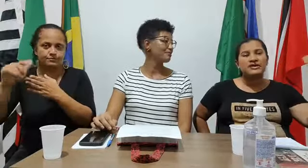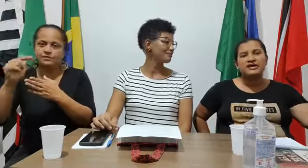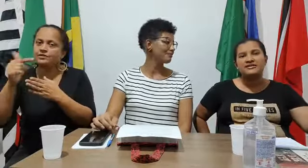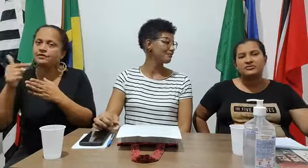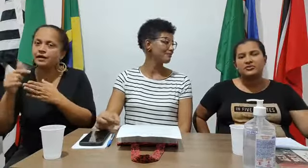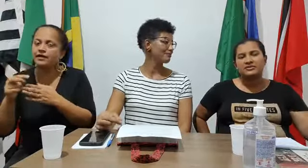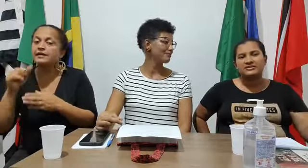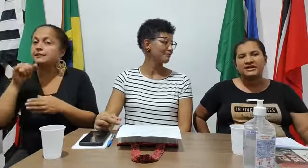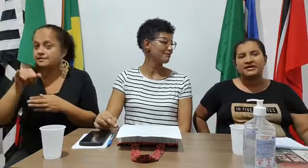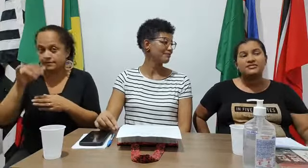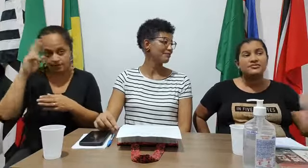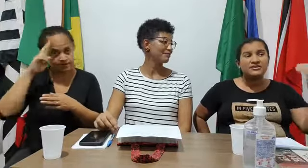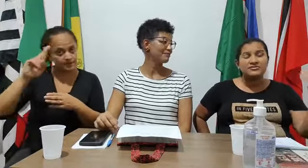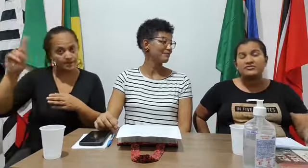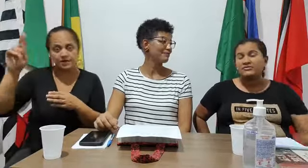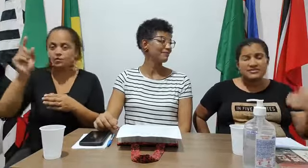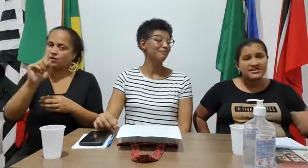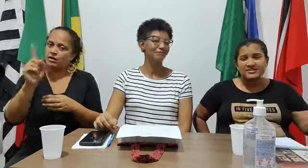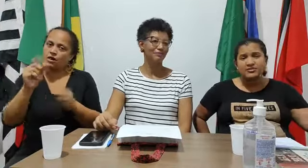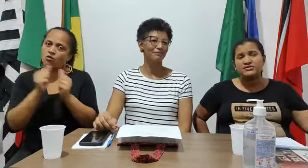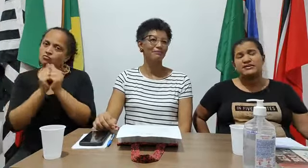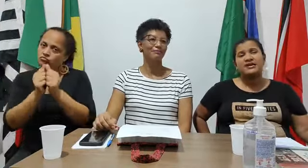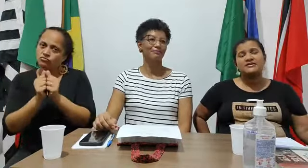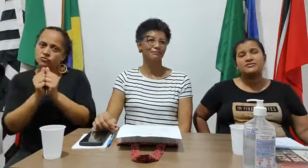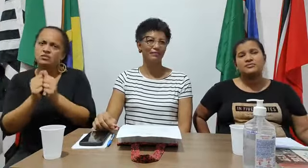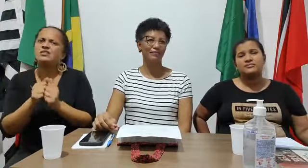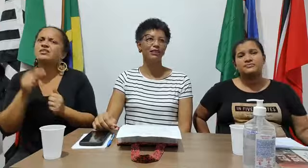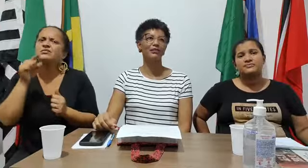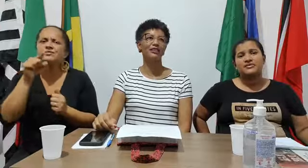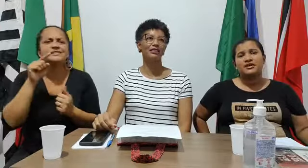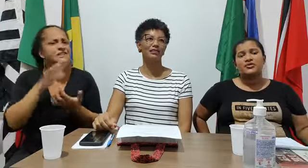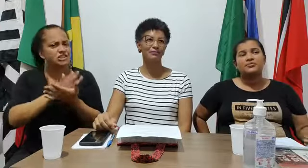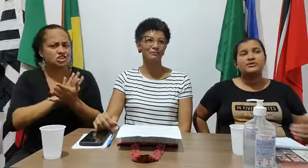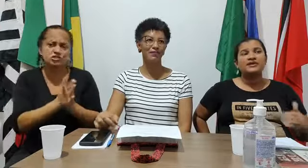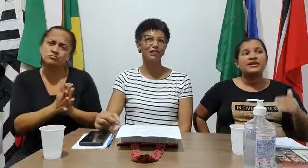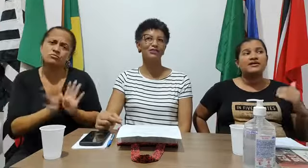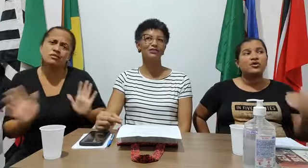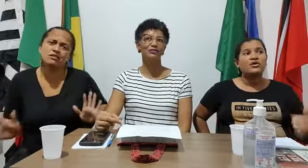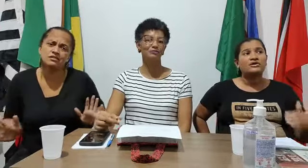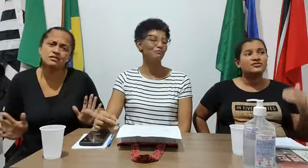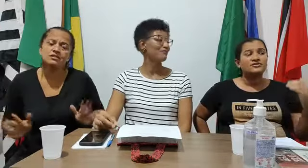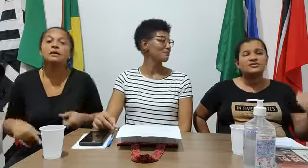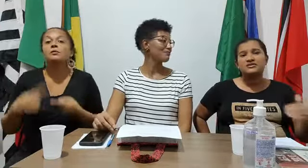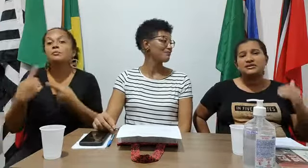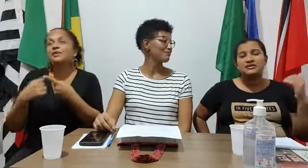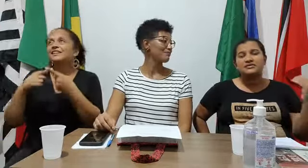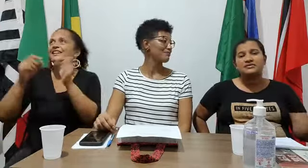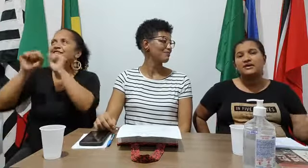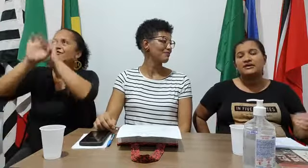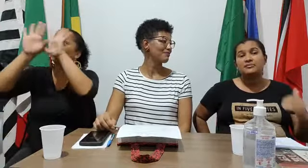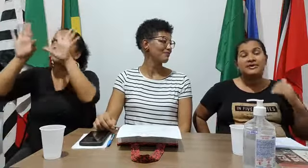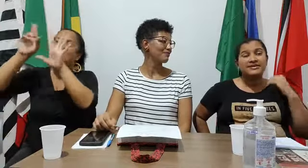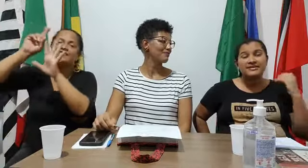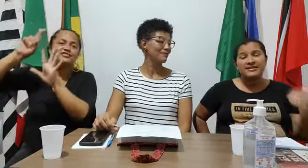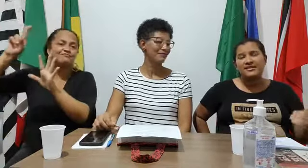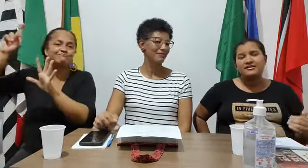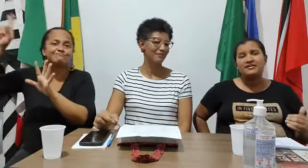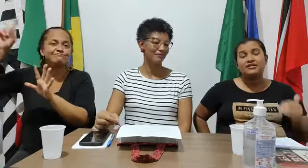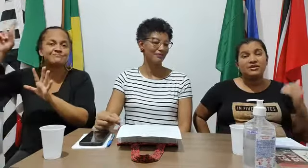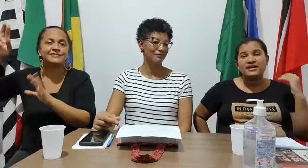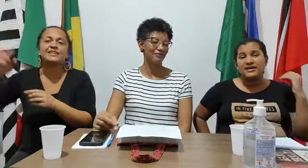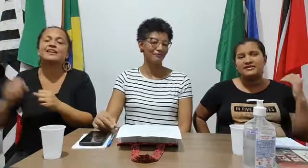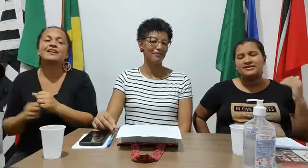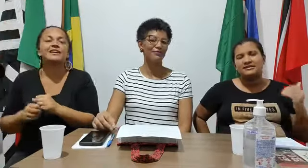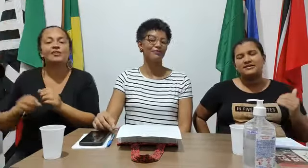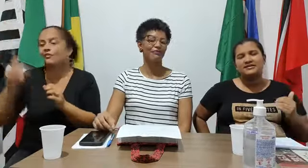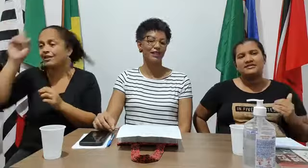não lutar a sua batalha, você está derrotado. Porque a glória de Deus ele não dá para ninguém. A